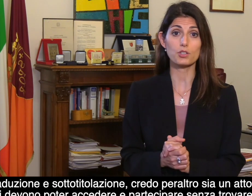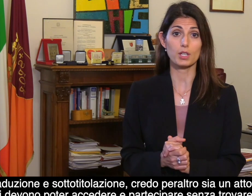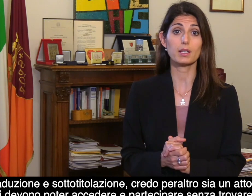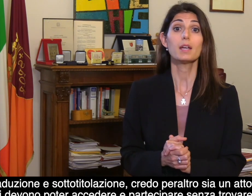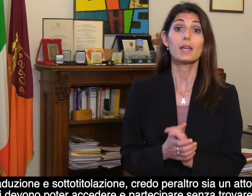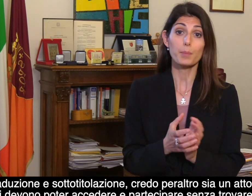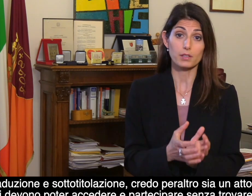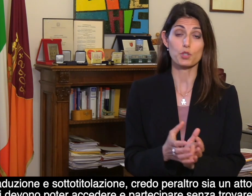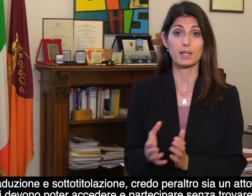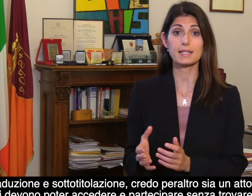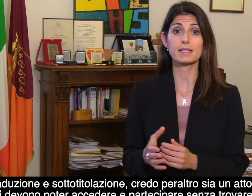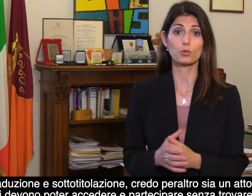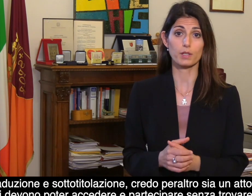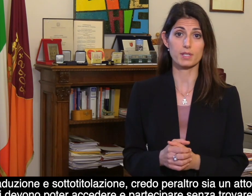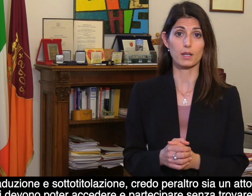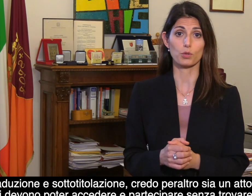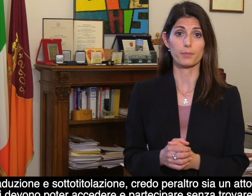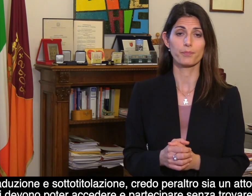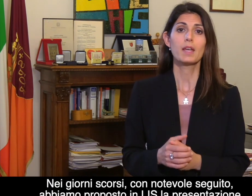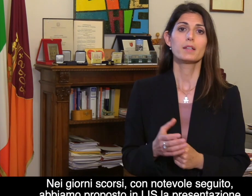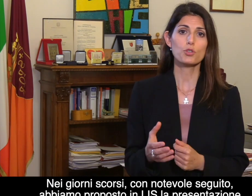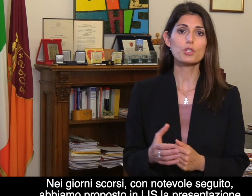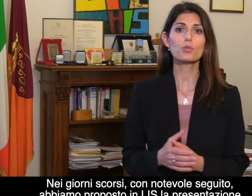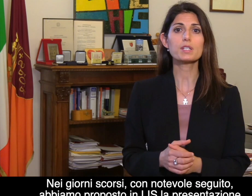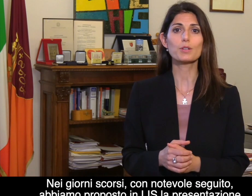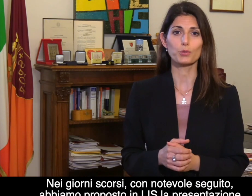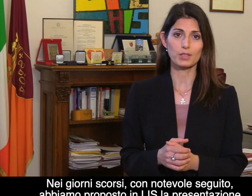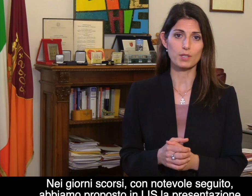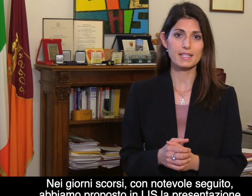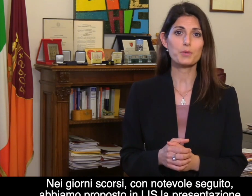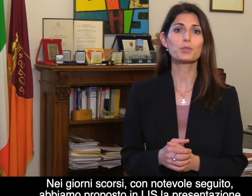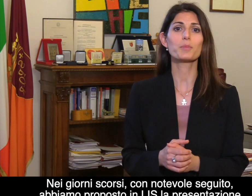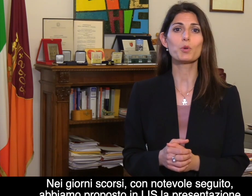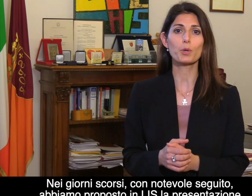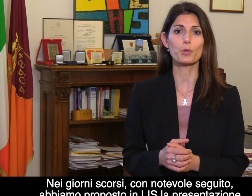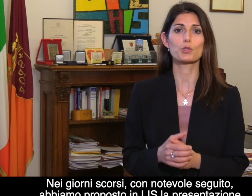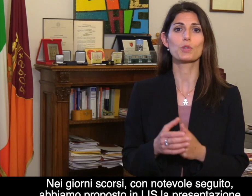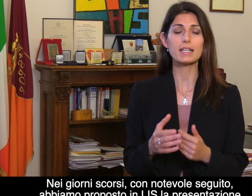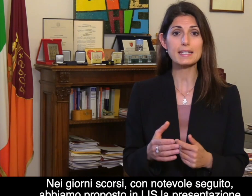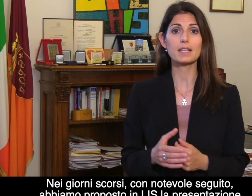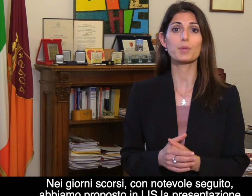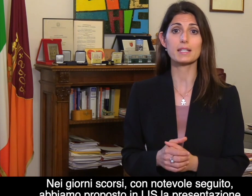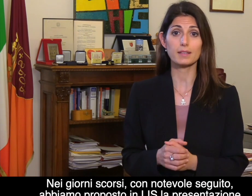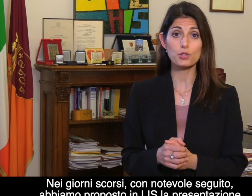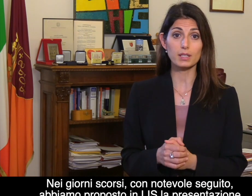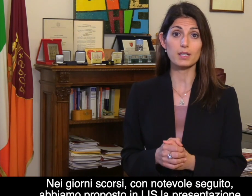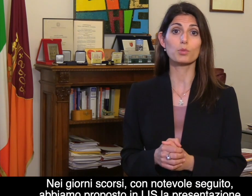e partecipare senza trovare ostacoli nei giorni scorsi con notevole seguito abbiamo proposto in lis la presentazione del libro di